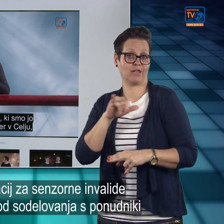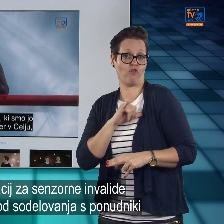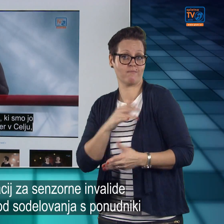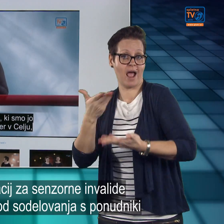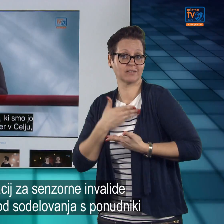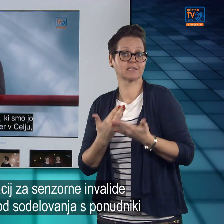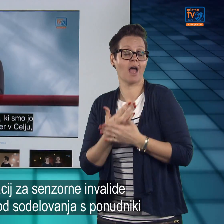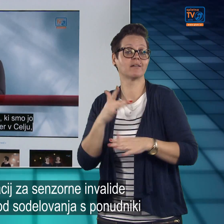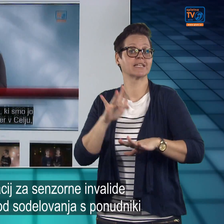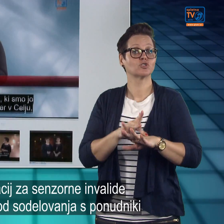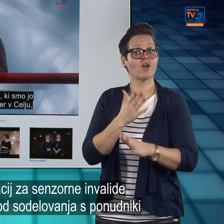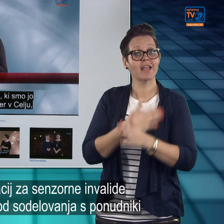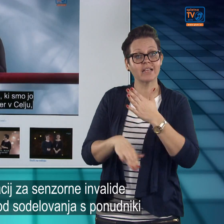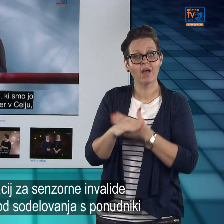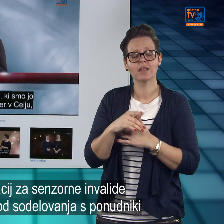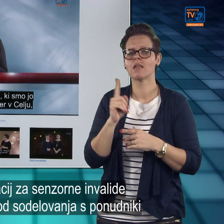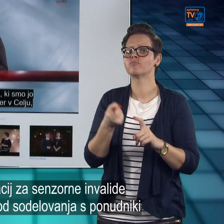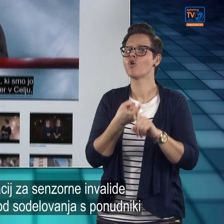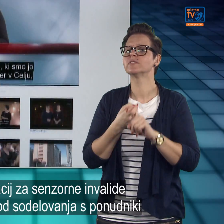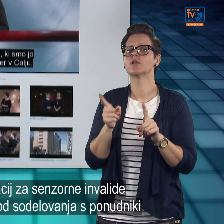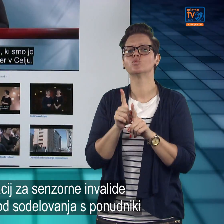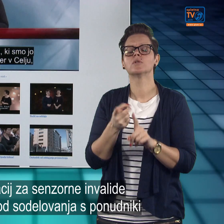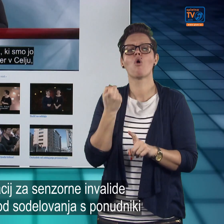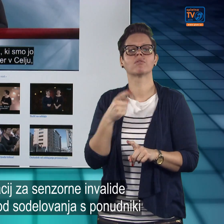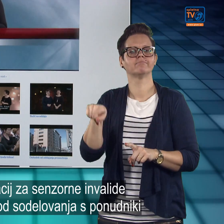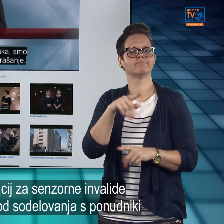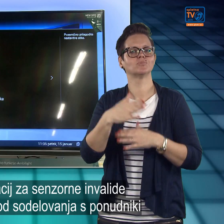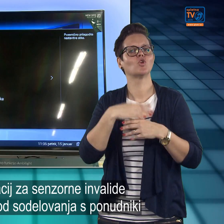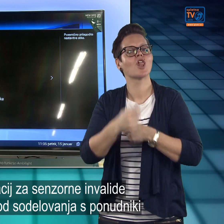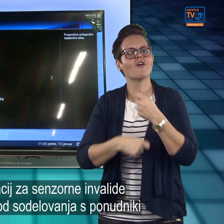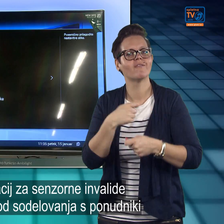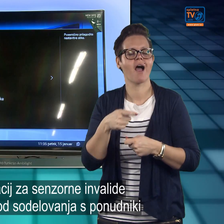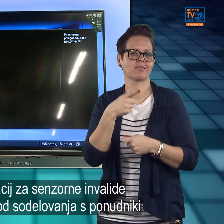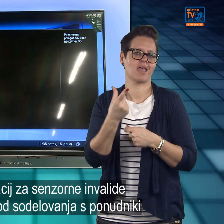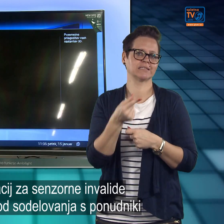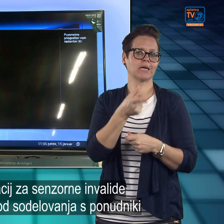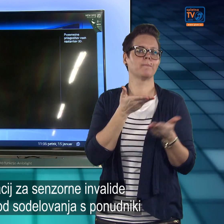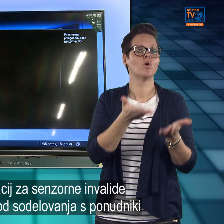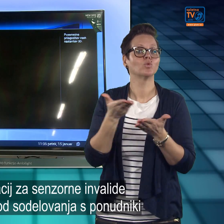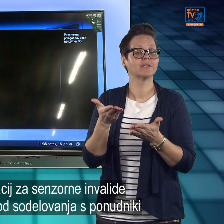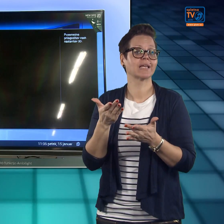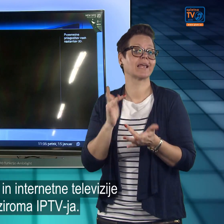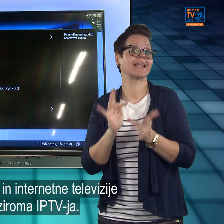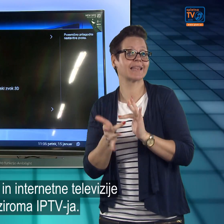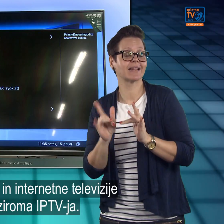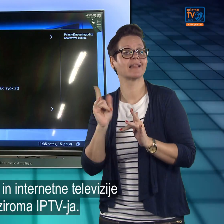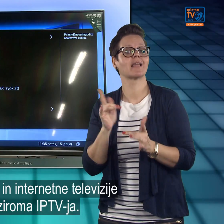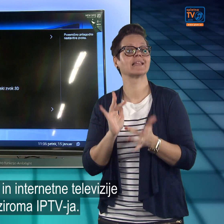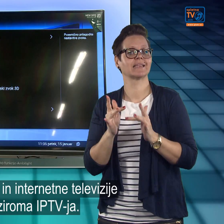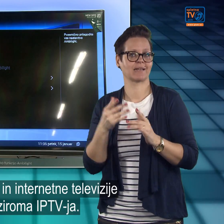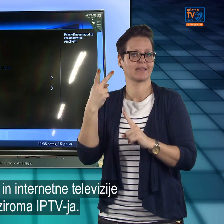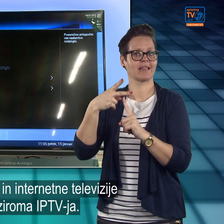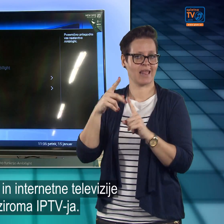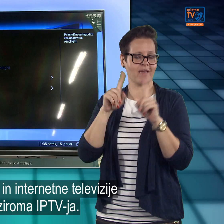invalide odvisna tudi od sodelovanja s ponudniki interneta in internetne televizije oziroma